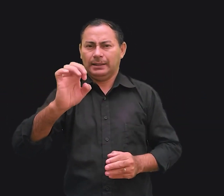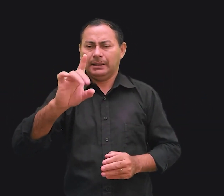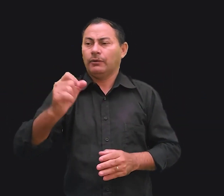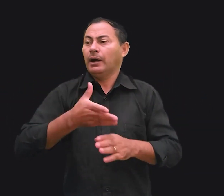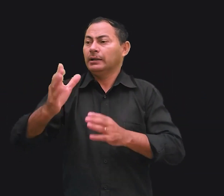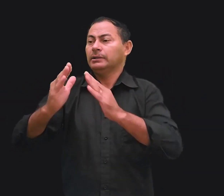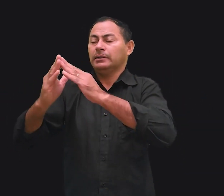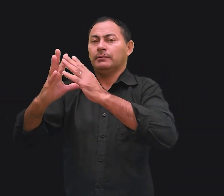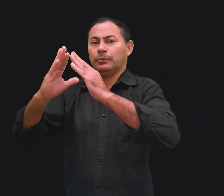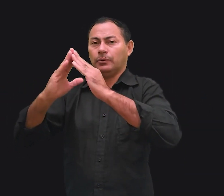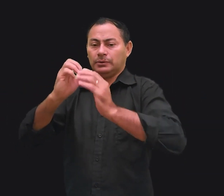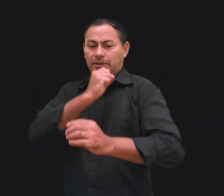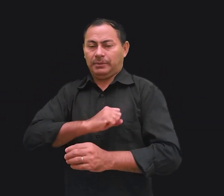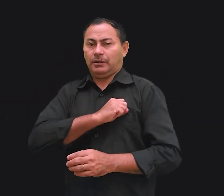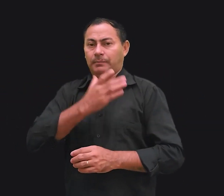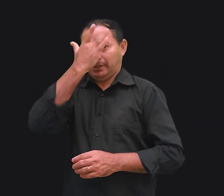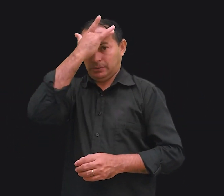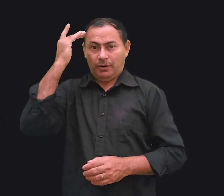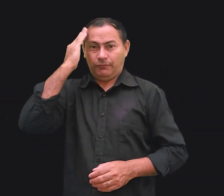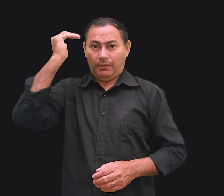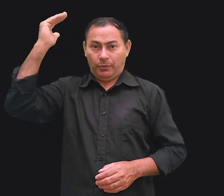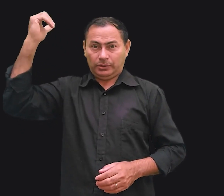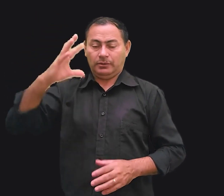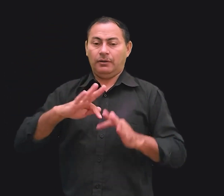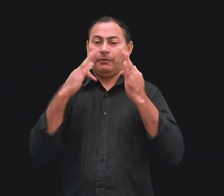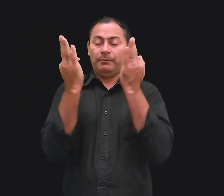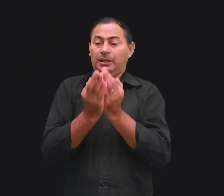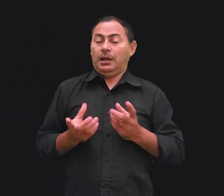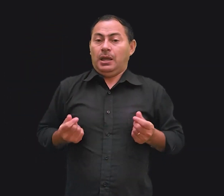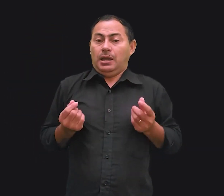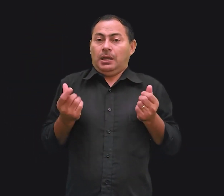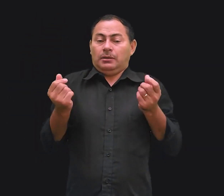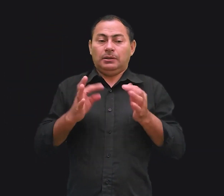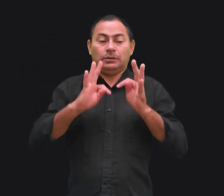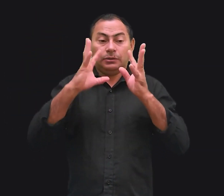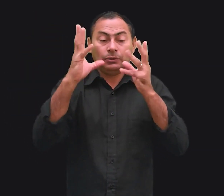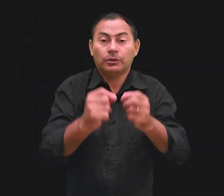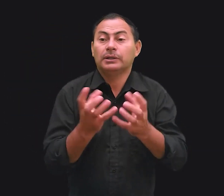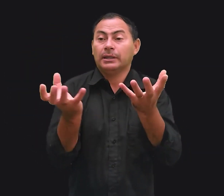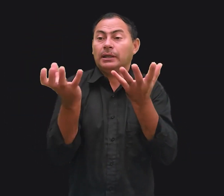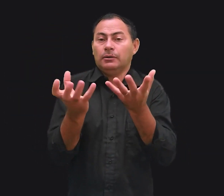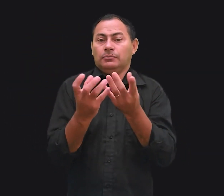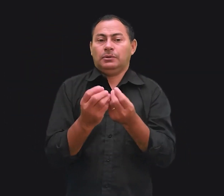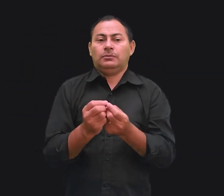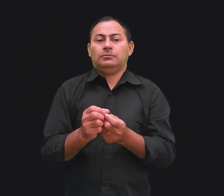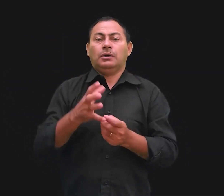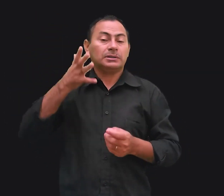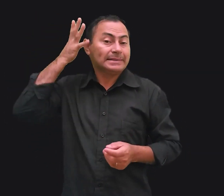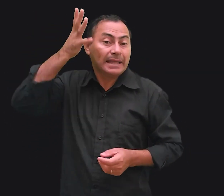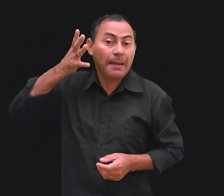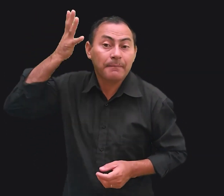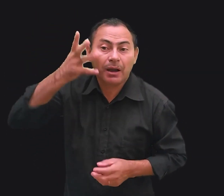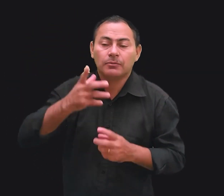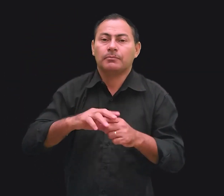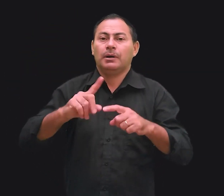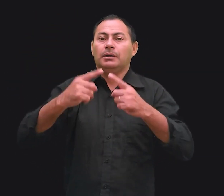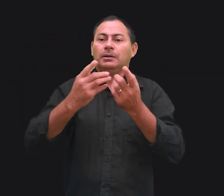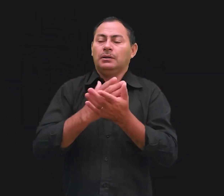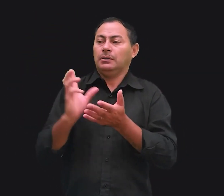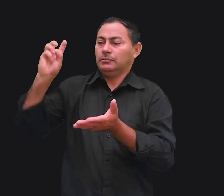ir para o mosteiro, ele era uma pessoa muito famosa e de uma família rica. Todo mundo esperava um grande sermão. Mas quando